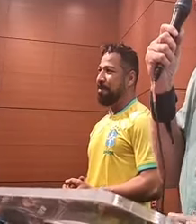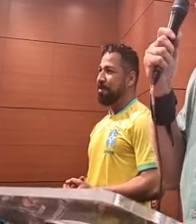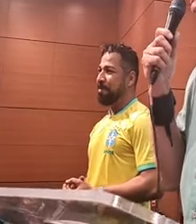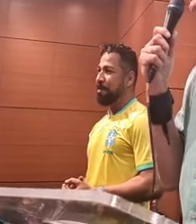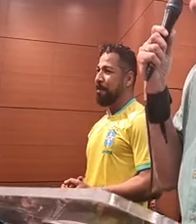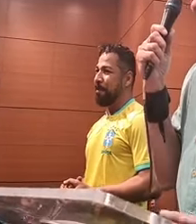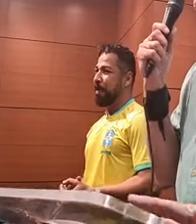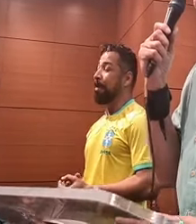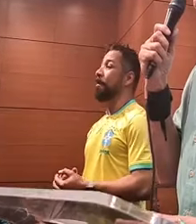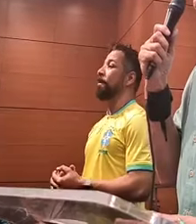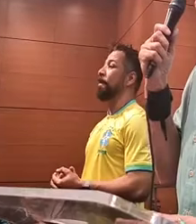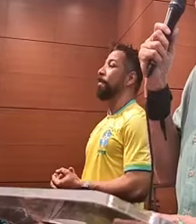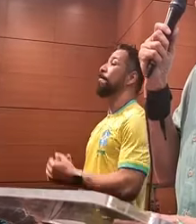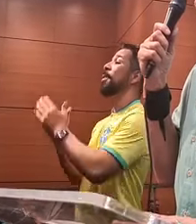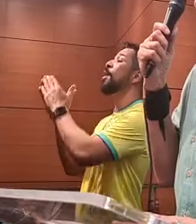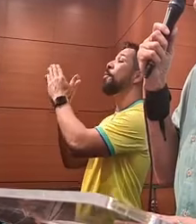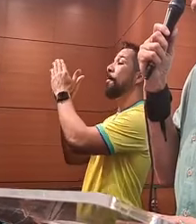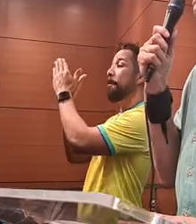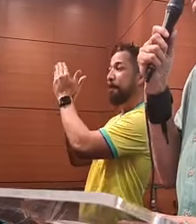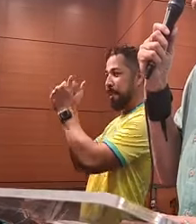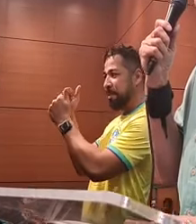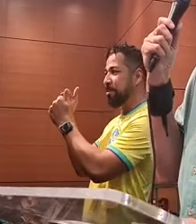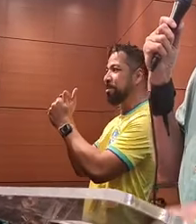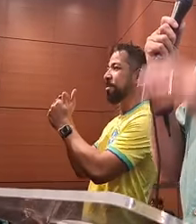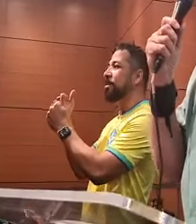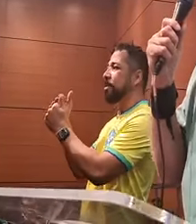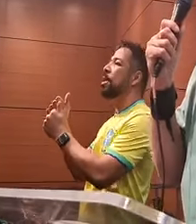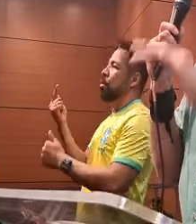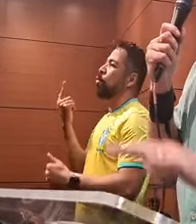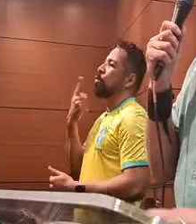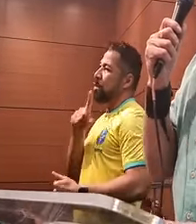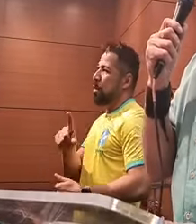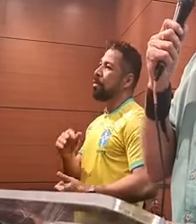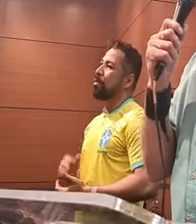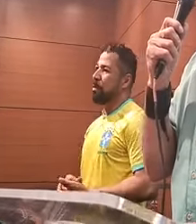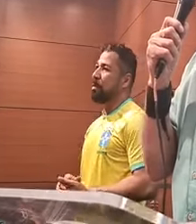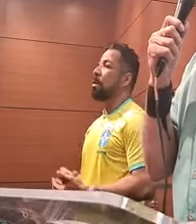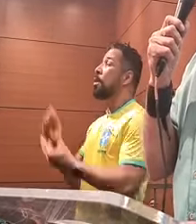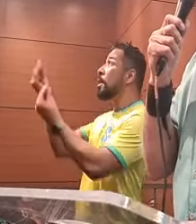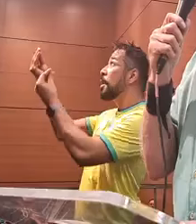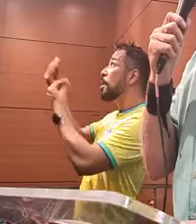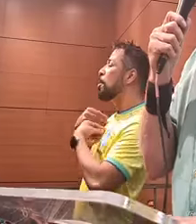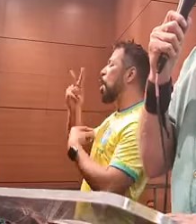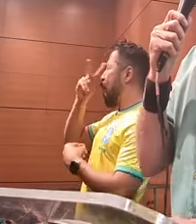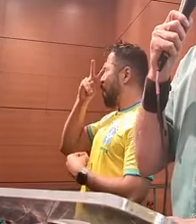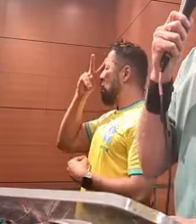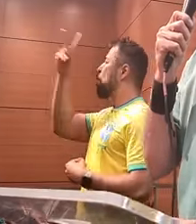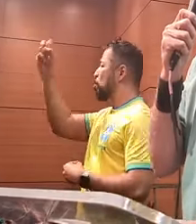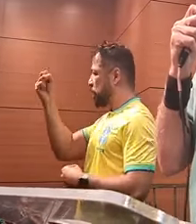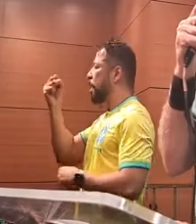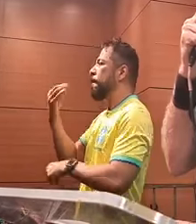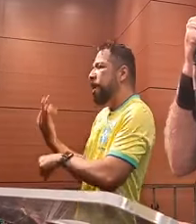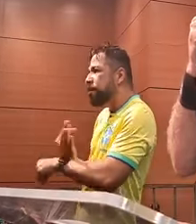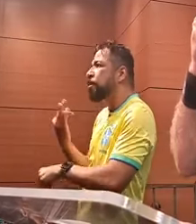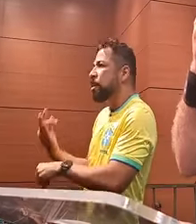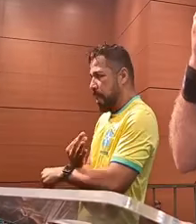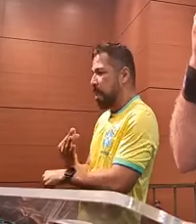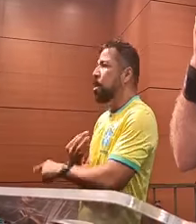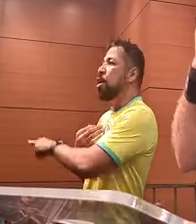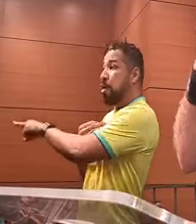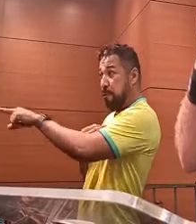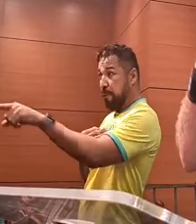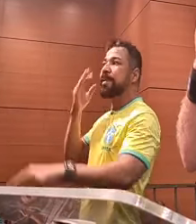Eu peço também. E tenho uma dica. Força para resistir. E